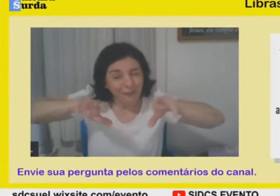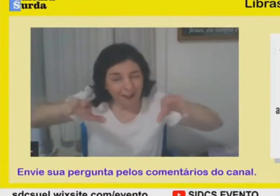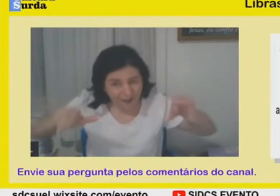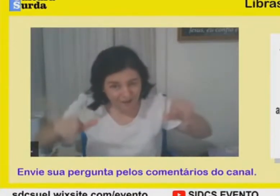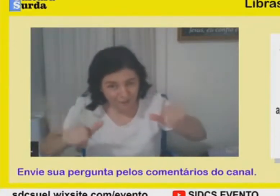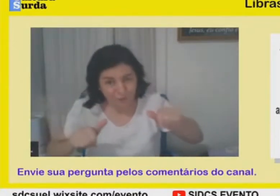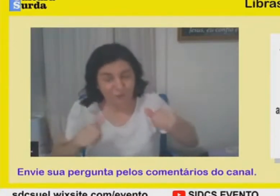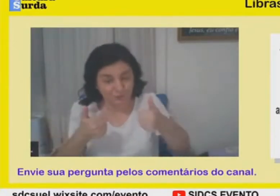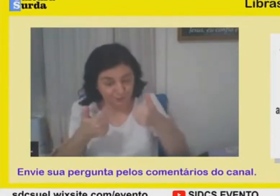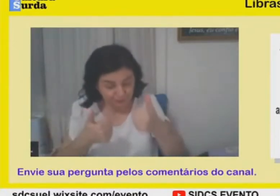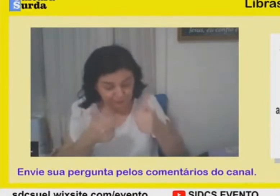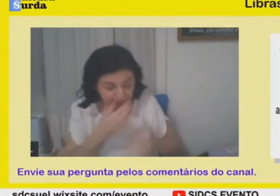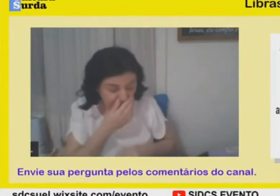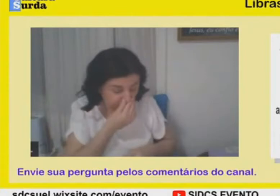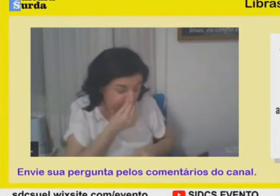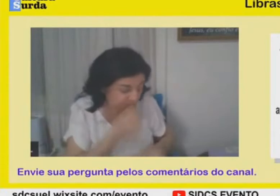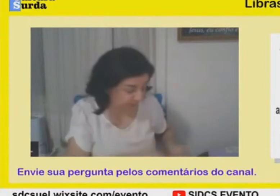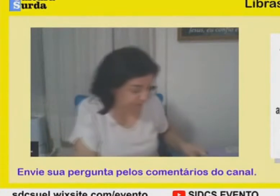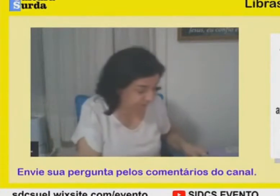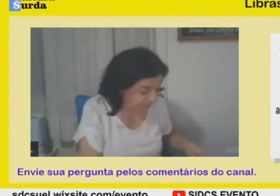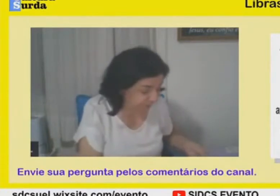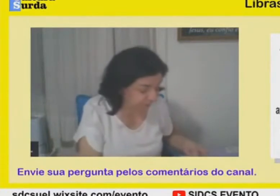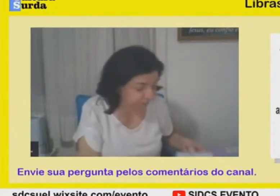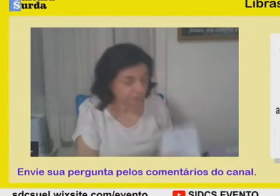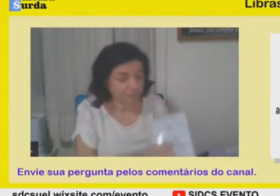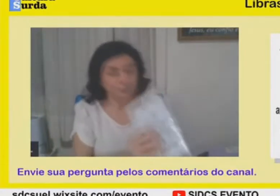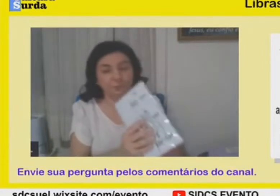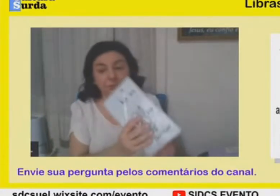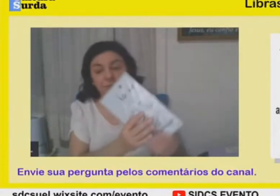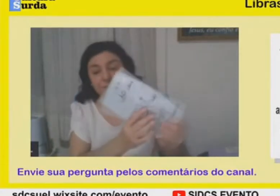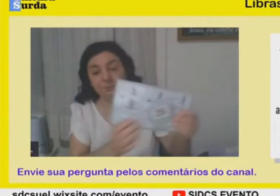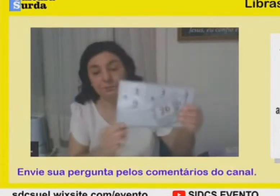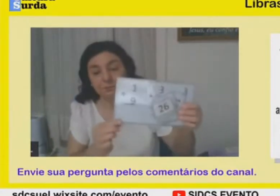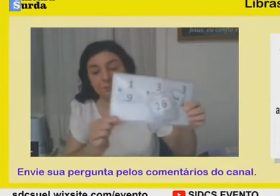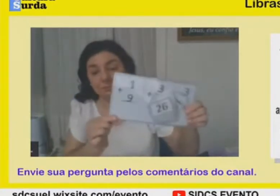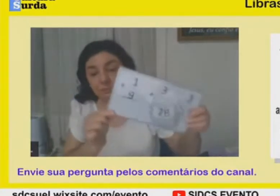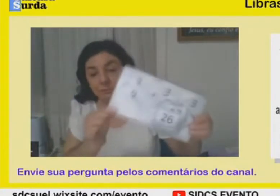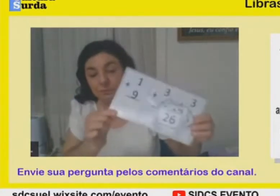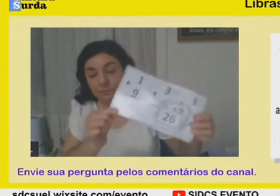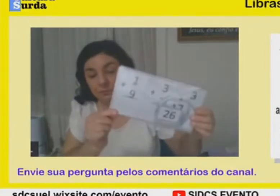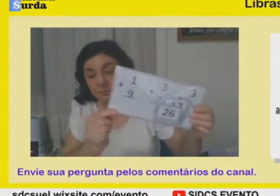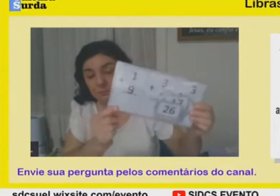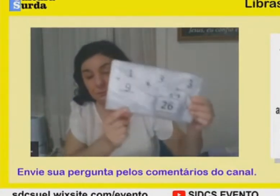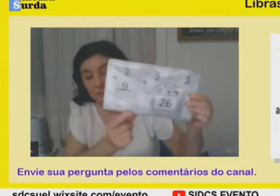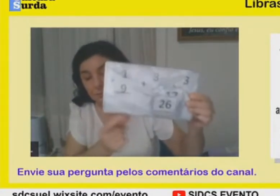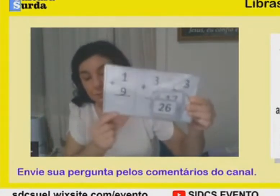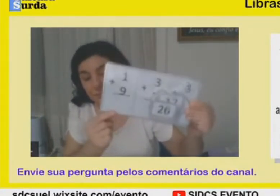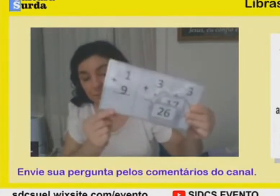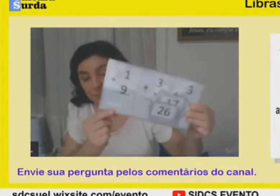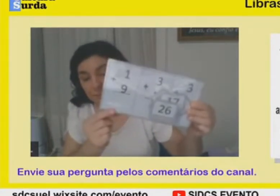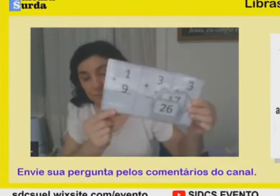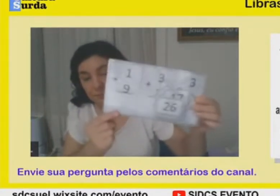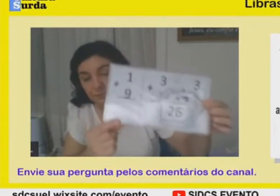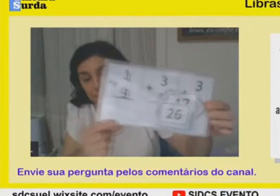Agora eu vou mostrar para vocês vários materiais que eu tenho, ok? Olha só este material.